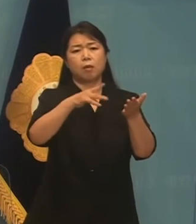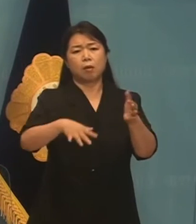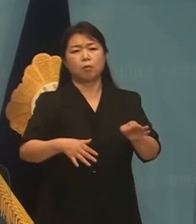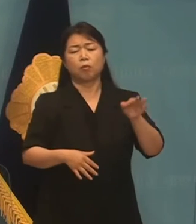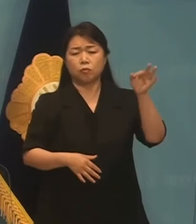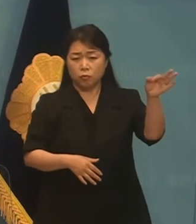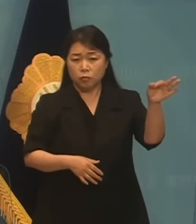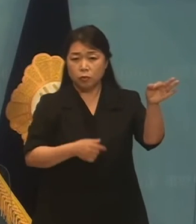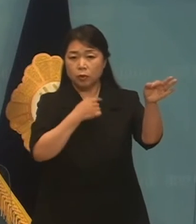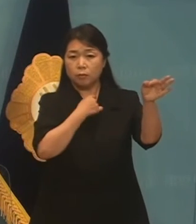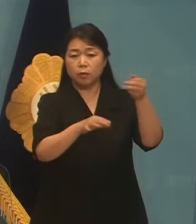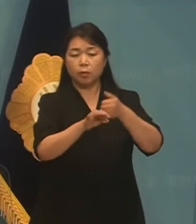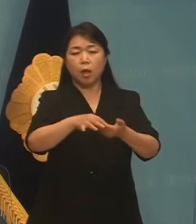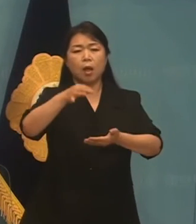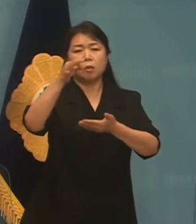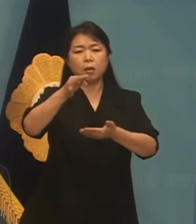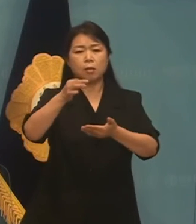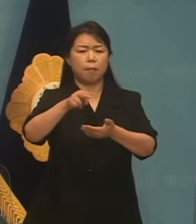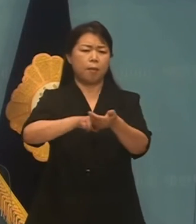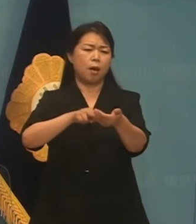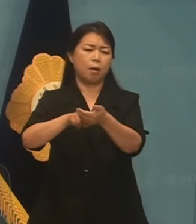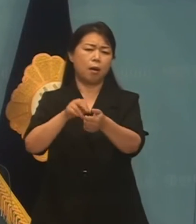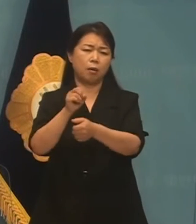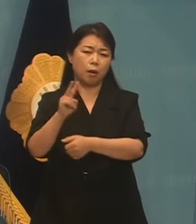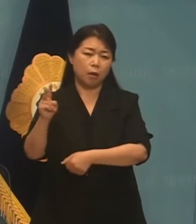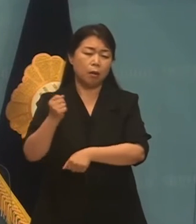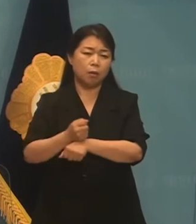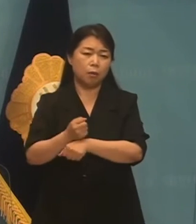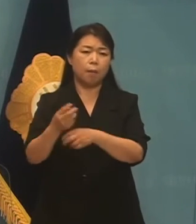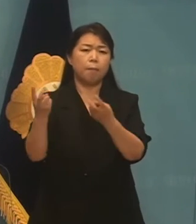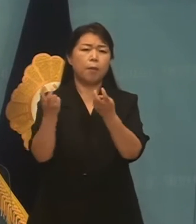위해 재산을 처분할 길이 없는